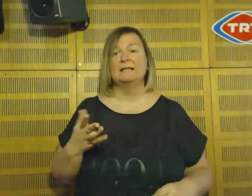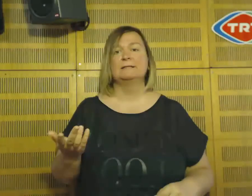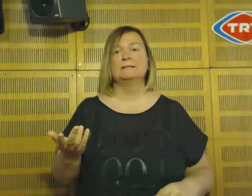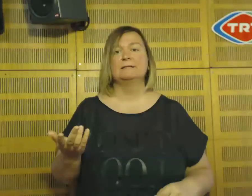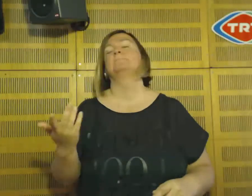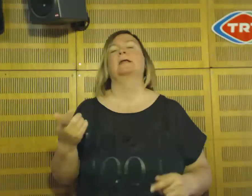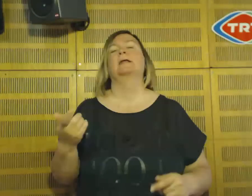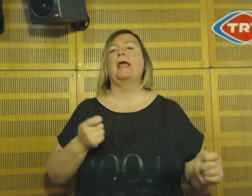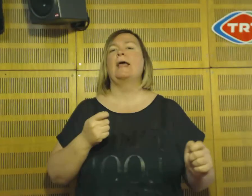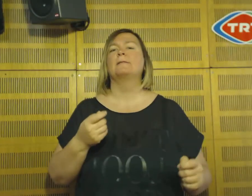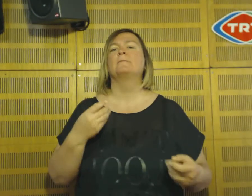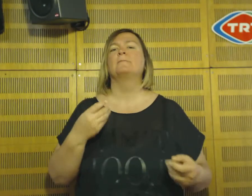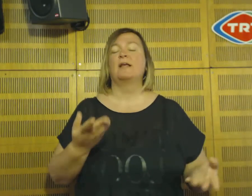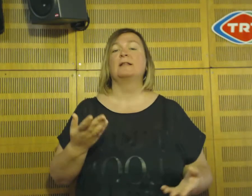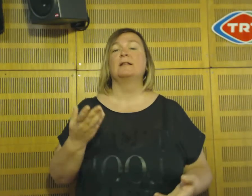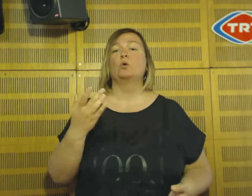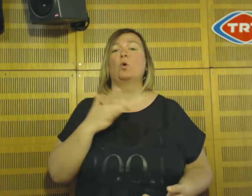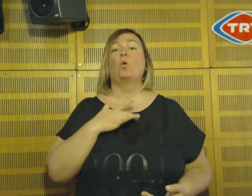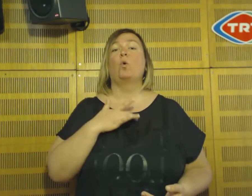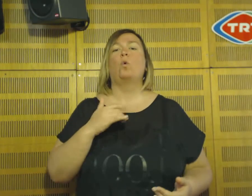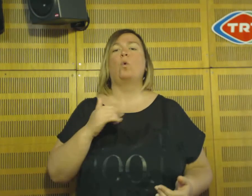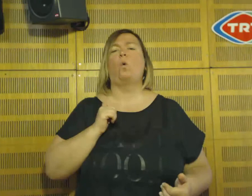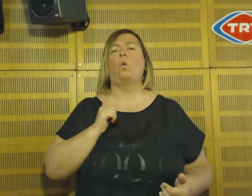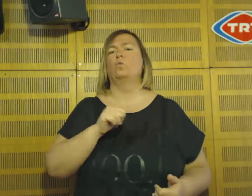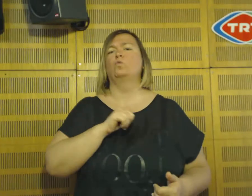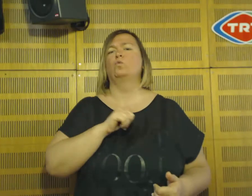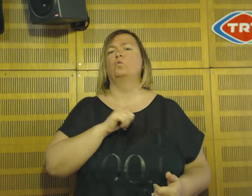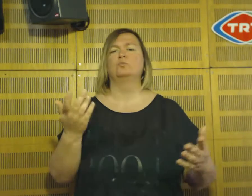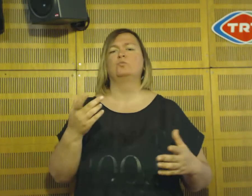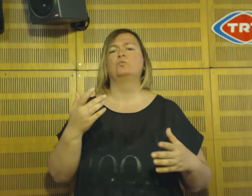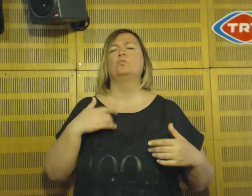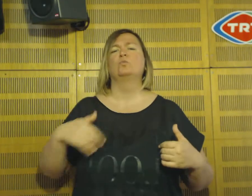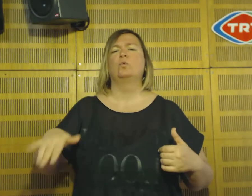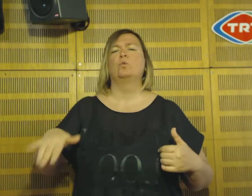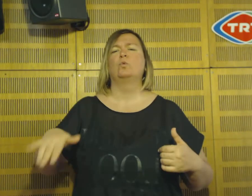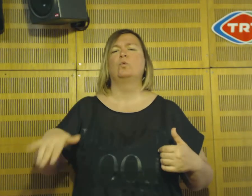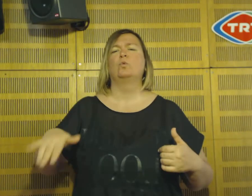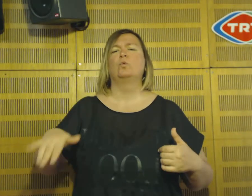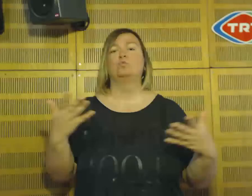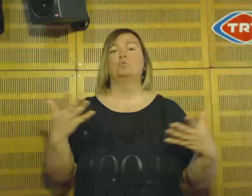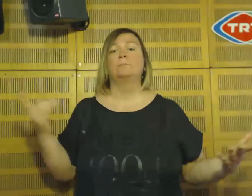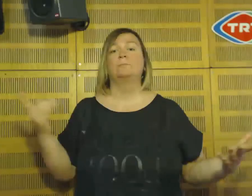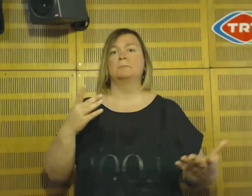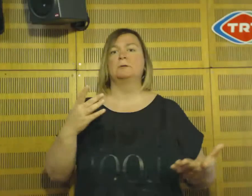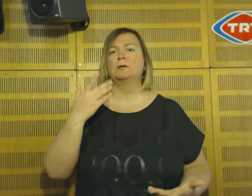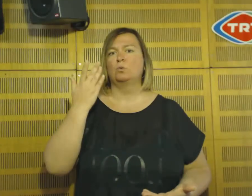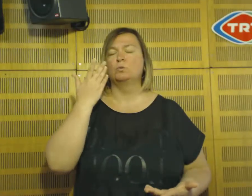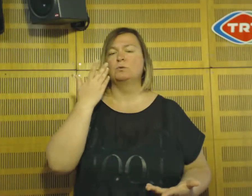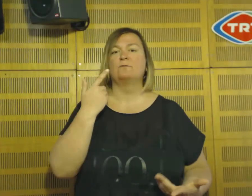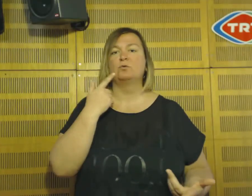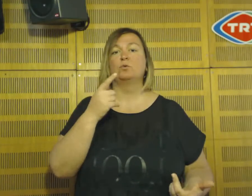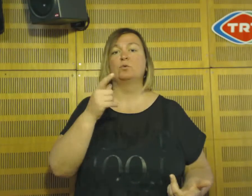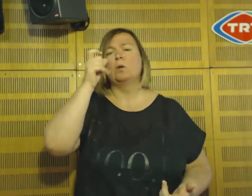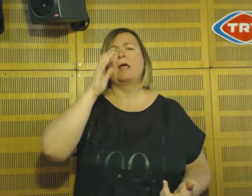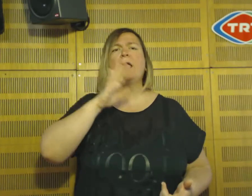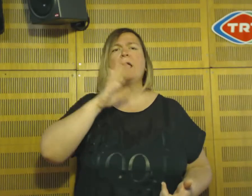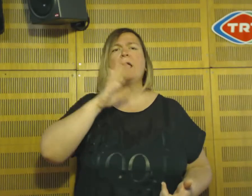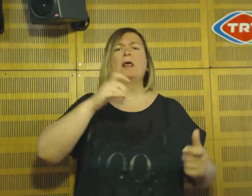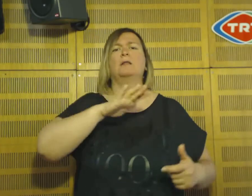istiyorum. Eğitimlerini verdiğimiz bir gönüllü ordusu var. Borusan Okyanus Gönüllüleri diye. Büyük bir ilgi gösterdiler ve Türkiye'nin her yerindeler.